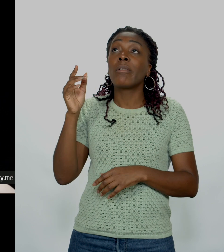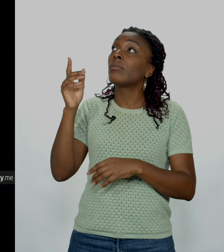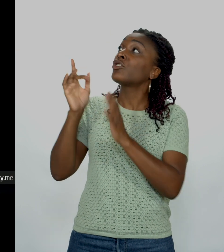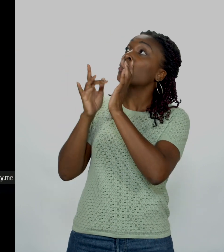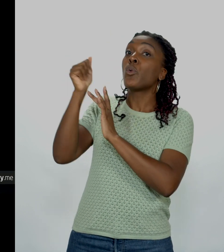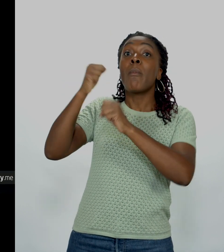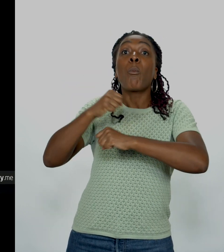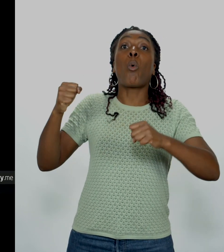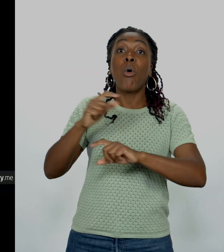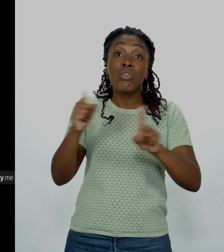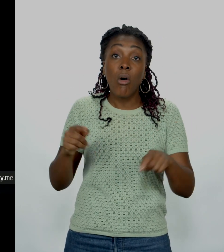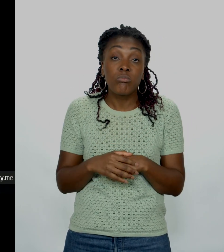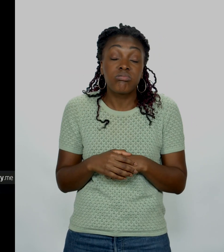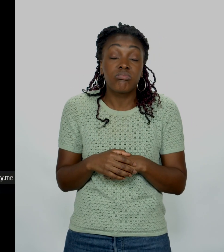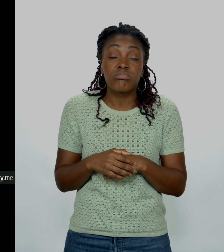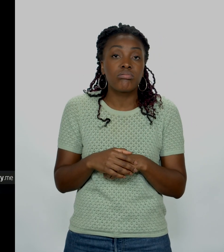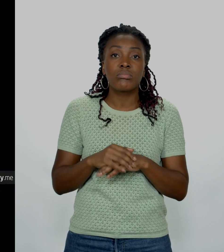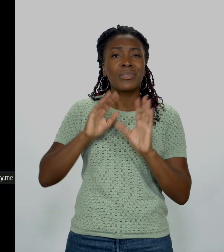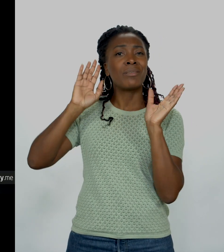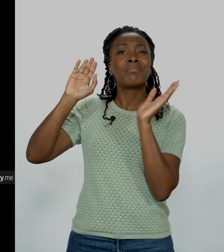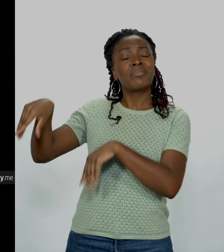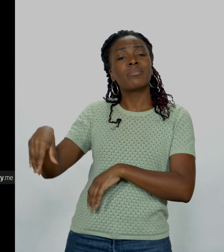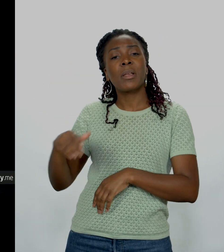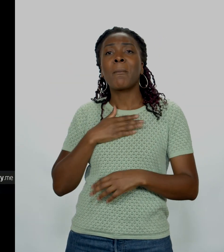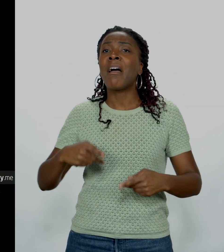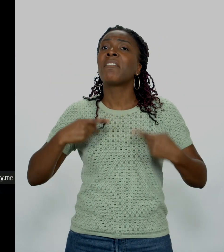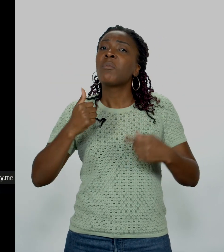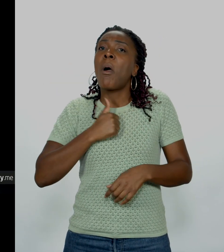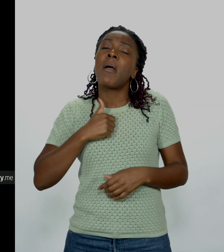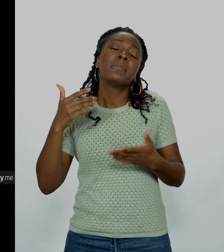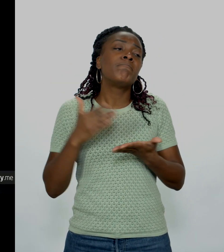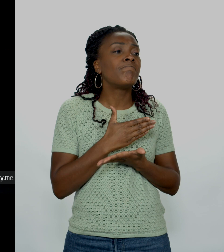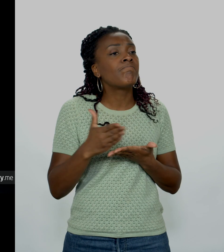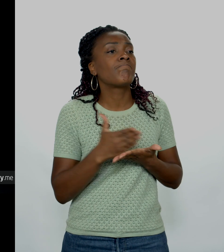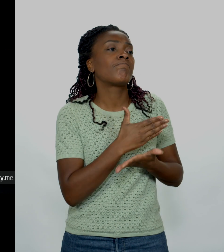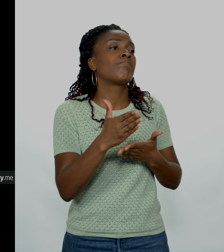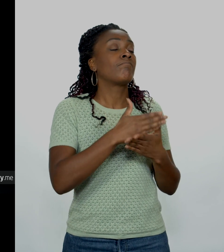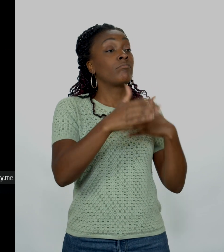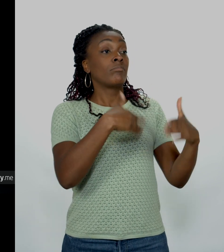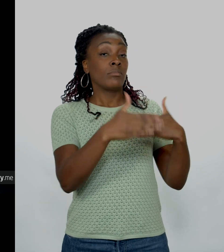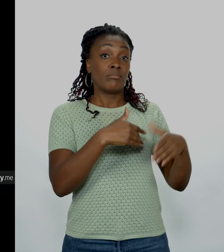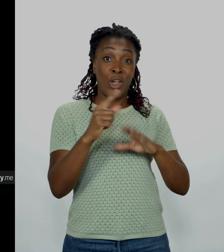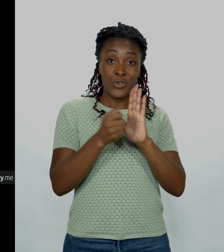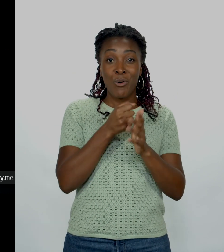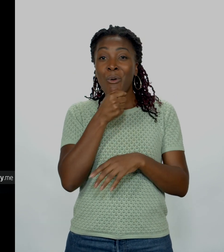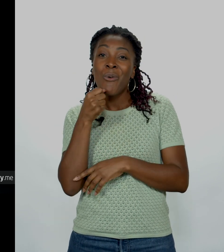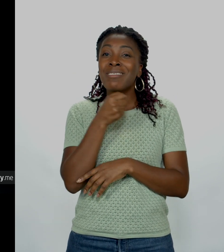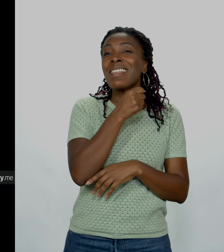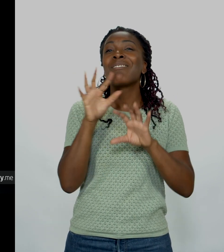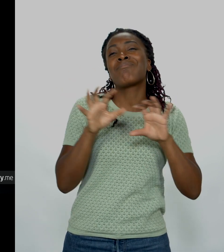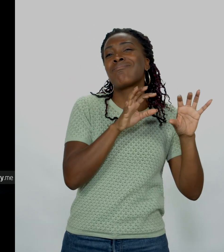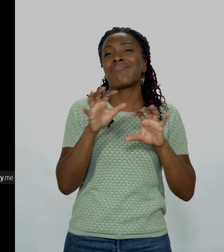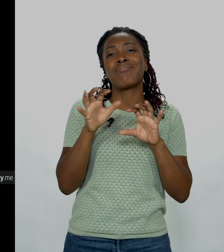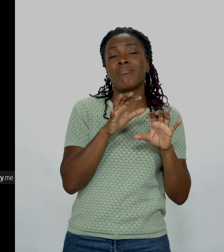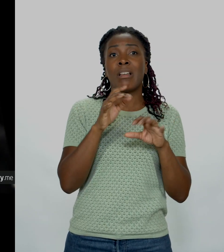les calories. Alors j'ai vécu ma propre vie à moi. Mais un jour, j'étais à un concert. Je suis